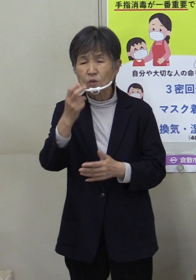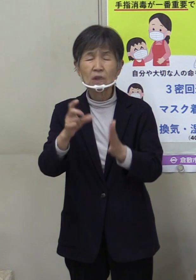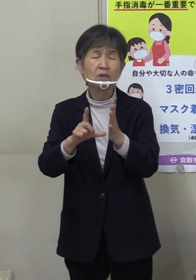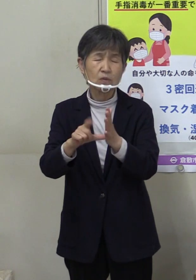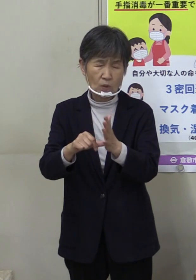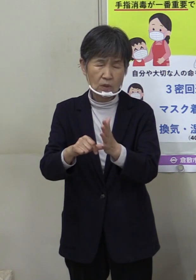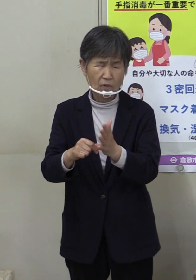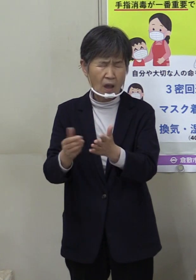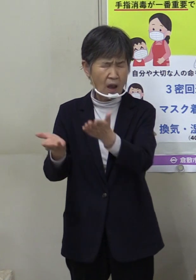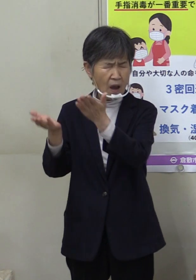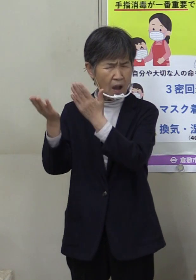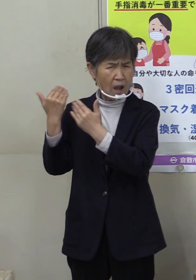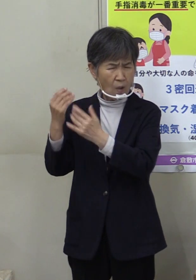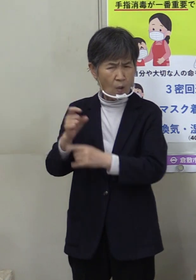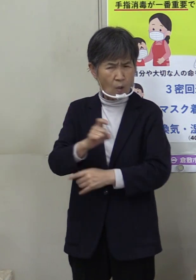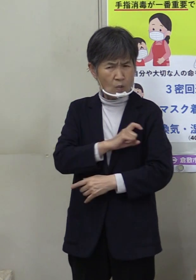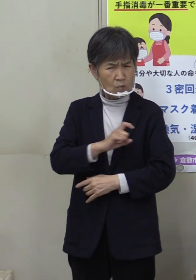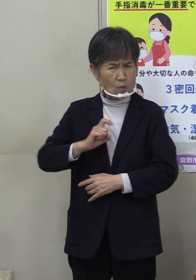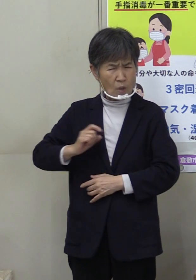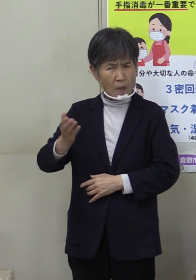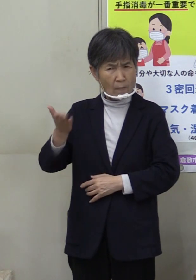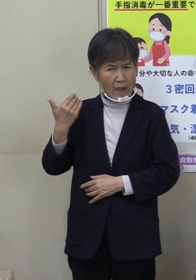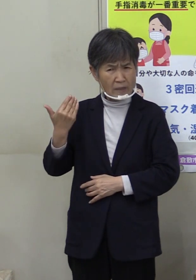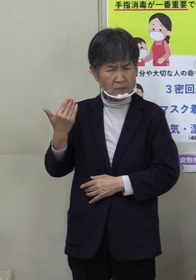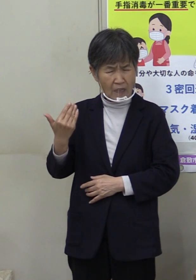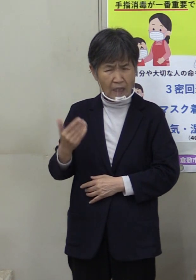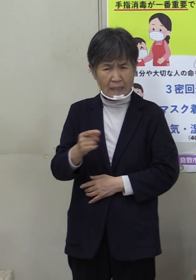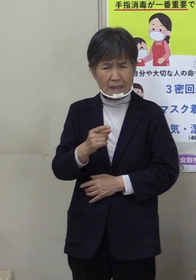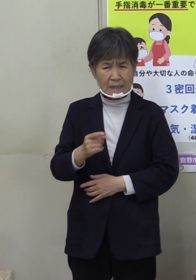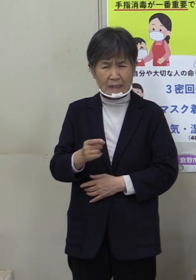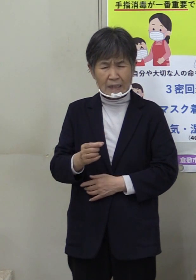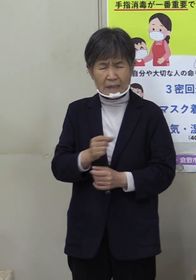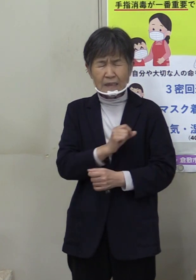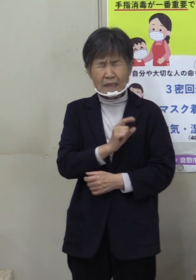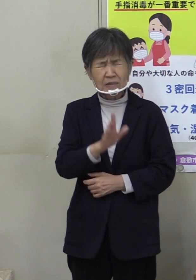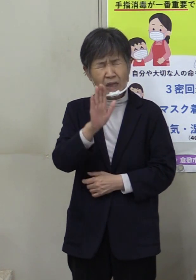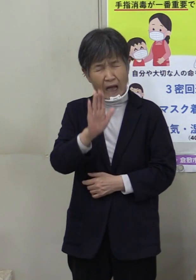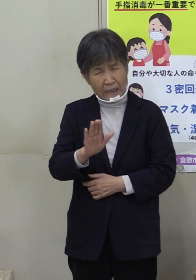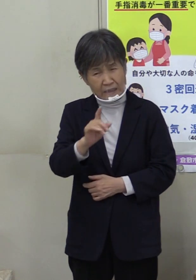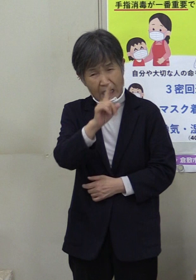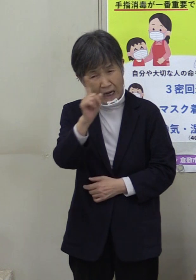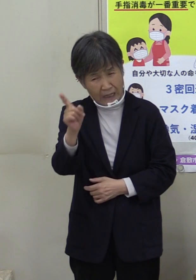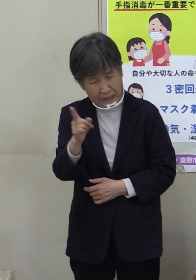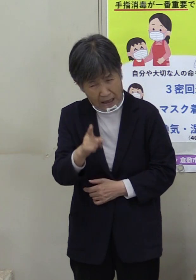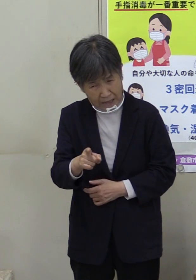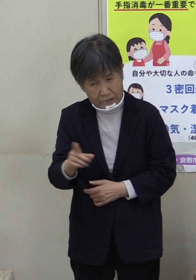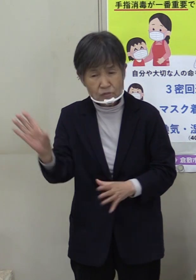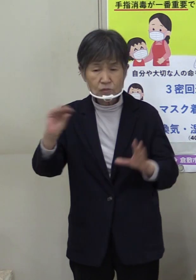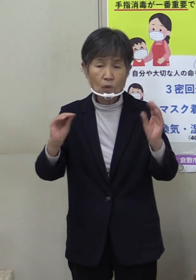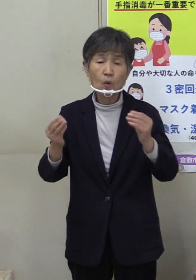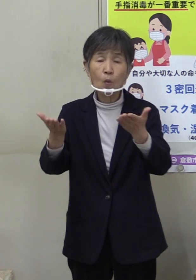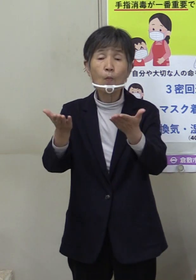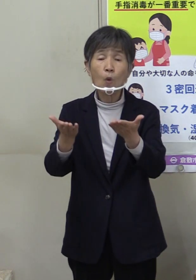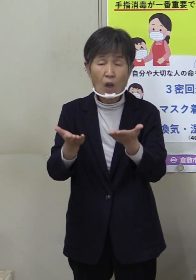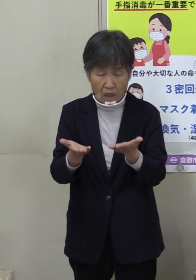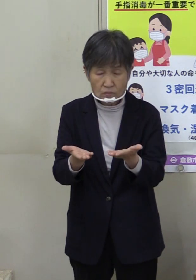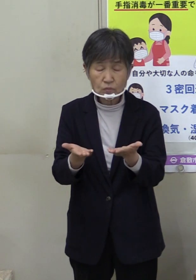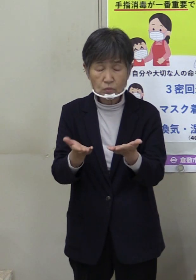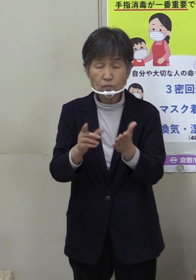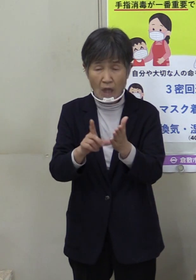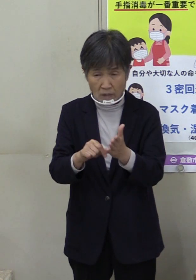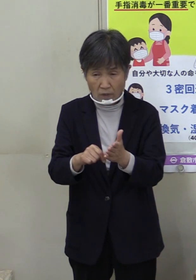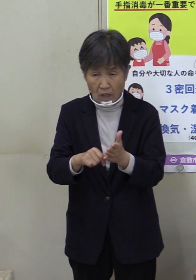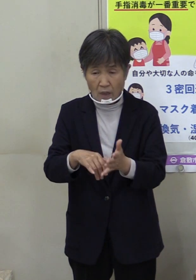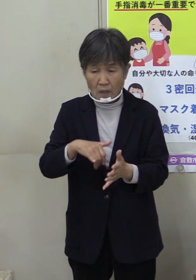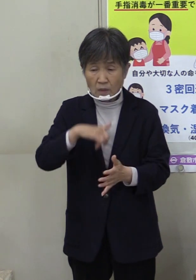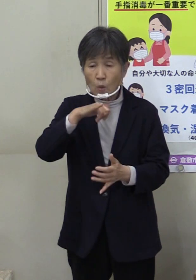階で過去、まあ、10日前からちょっと1日ほど熱が出たなと、そういうような情報をいただきますと、高齢者の方が